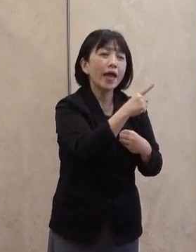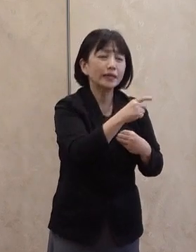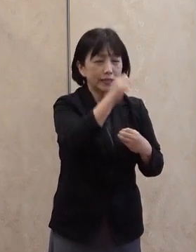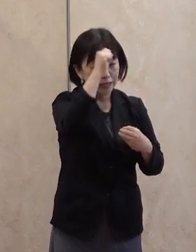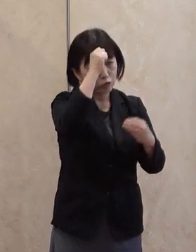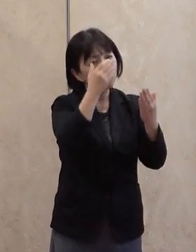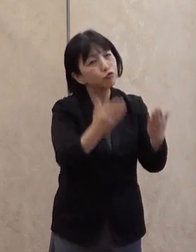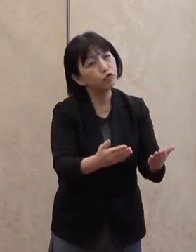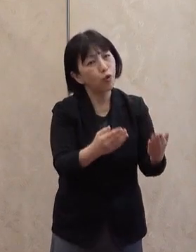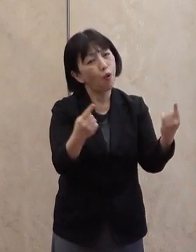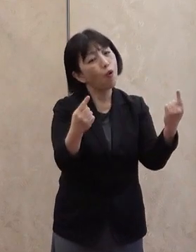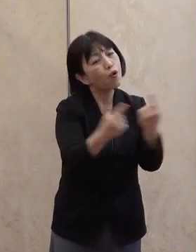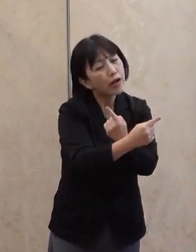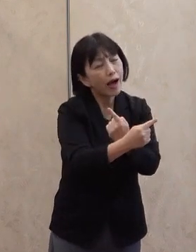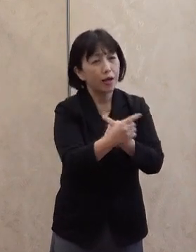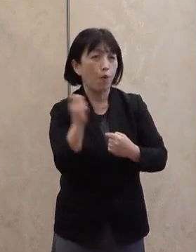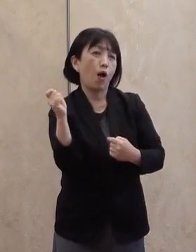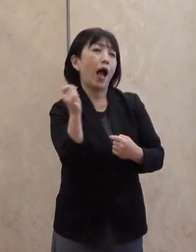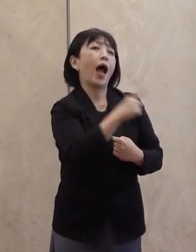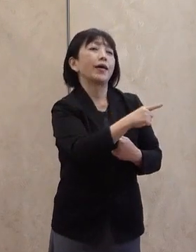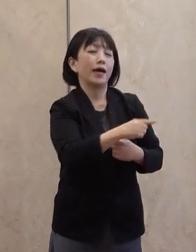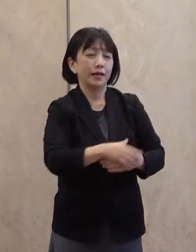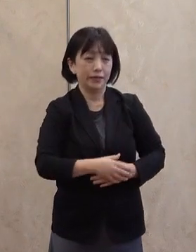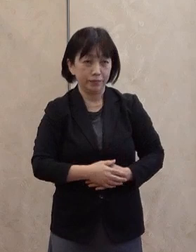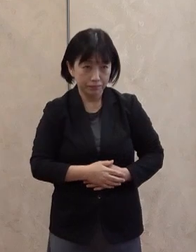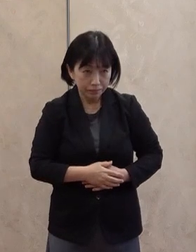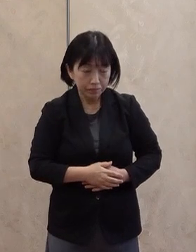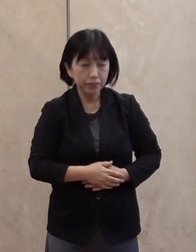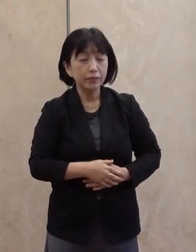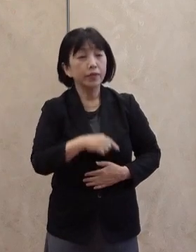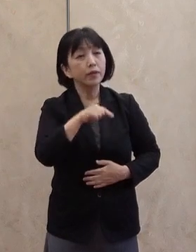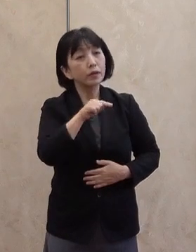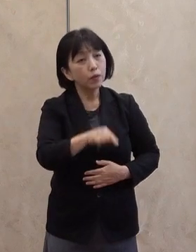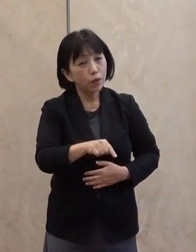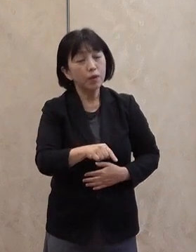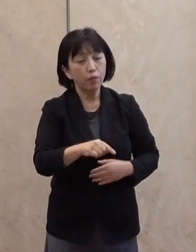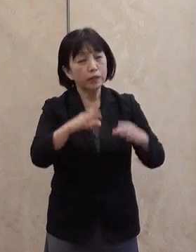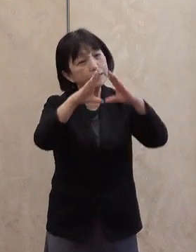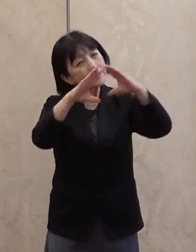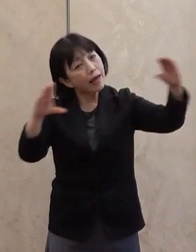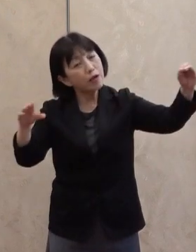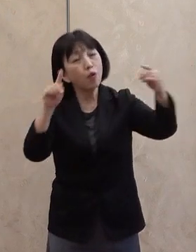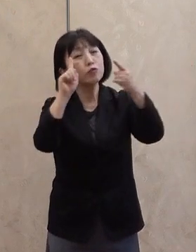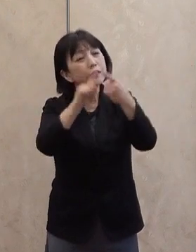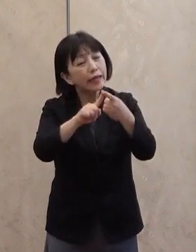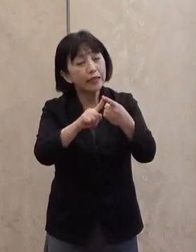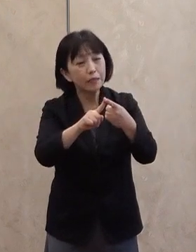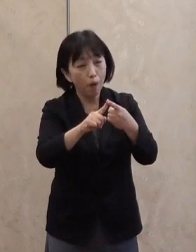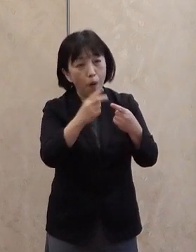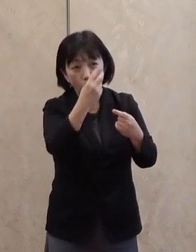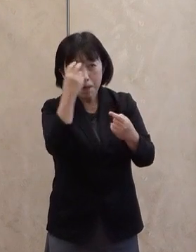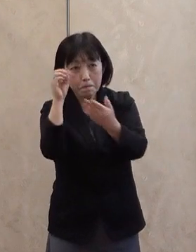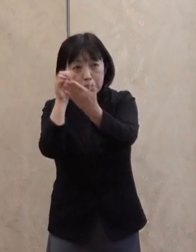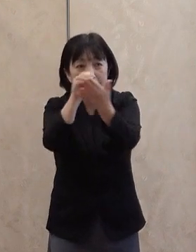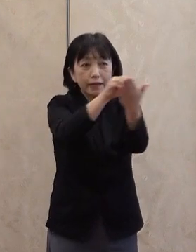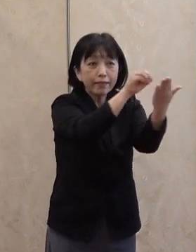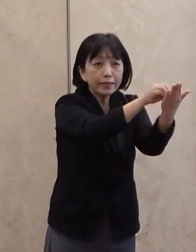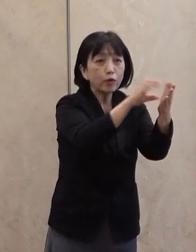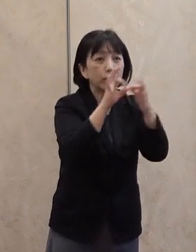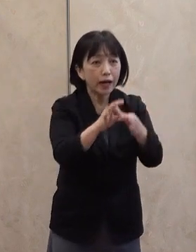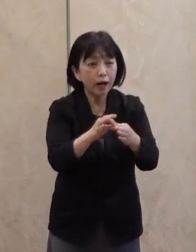と思うし、これ全国でもこの N501Y 型の変異株というのは見つかってますので、この感染力からするとおそ